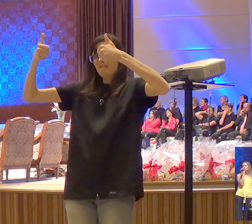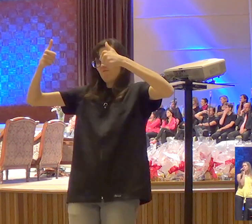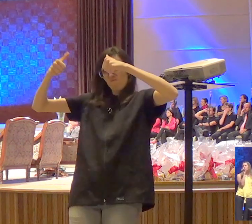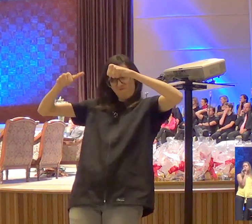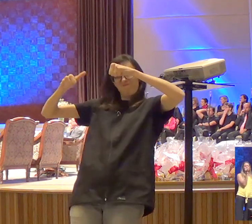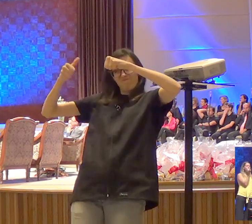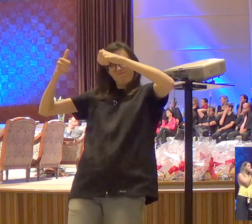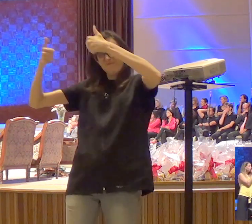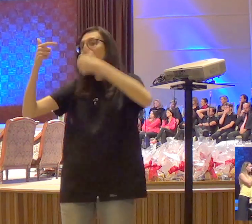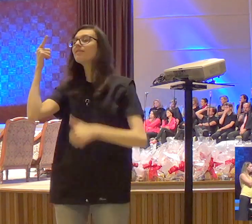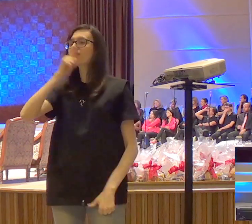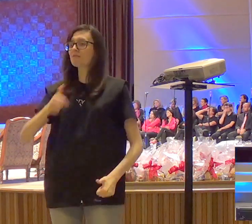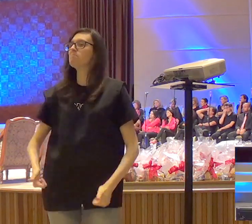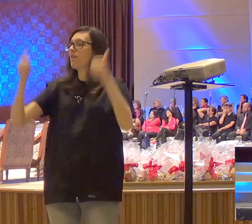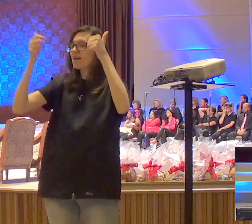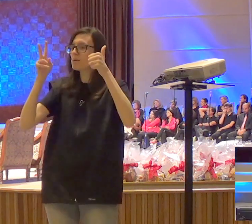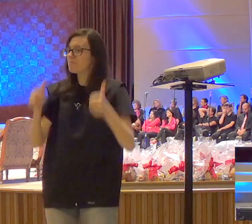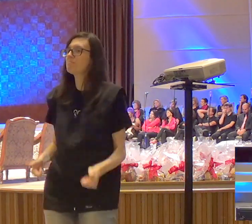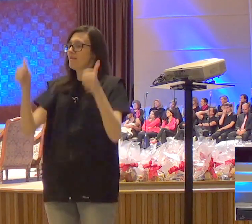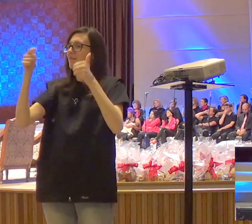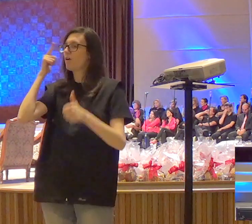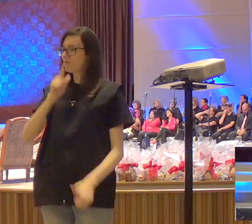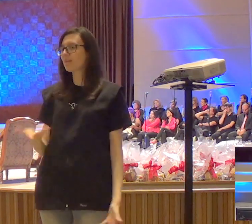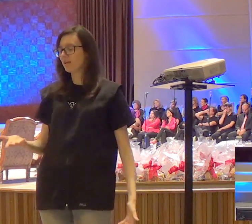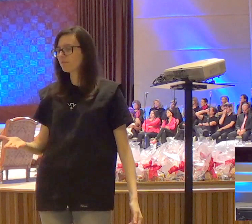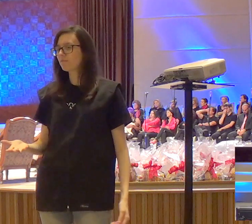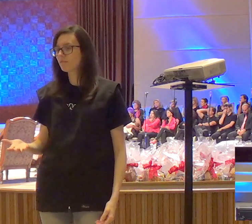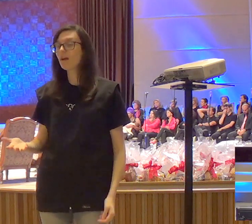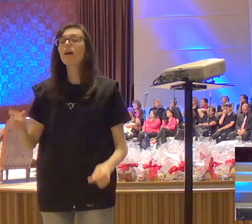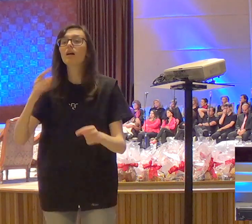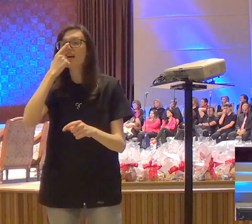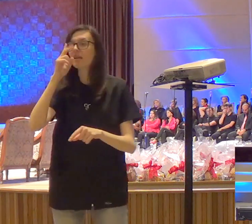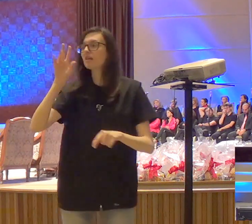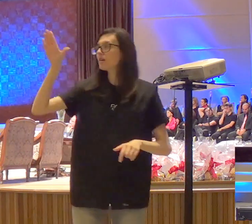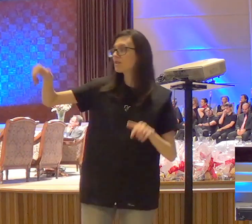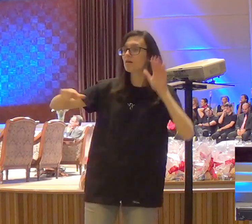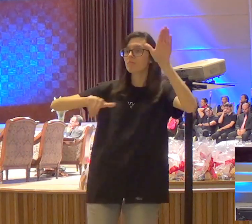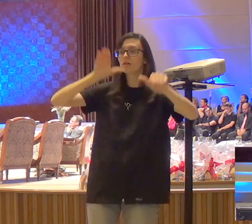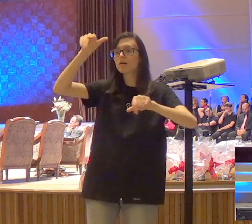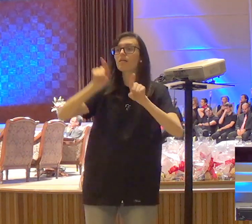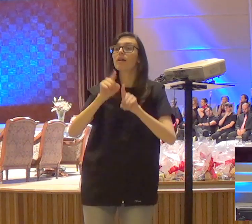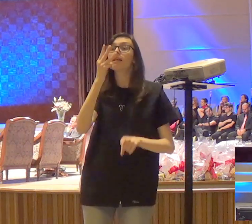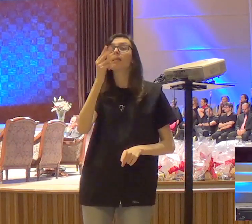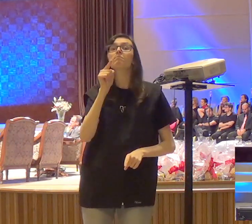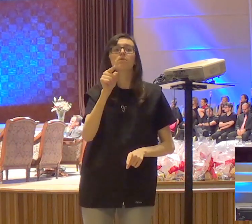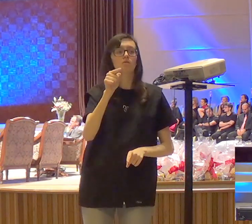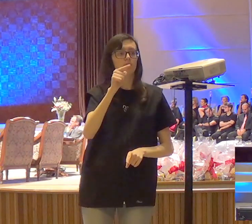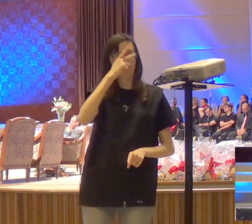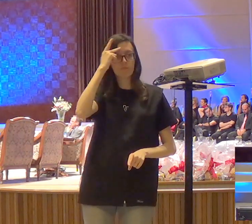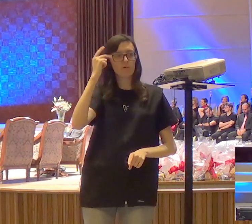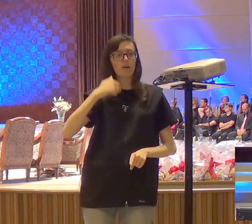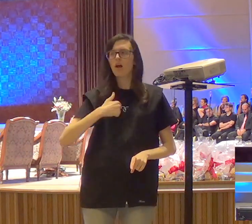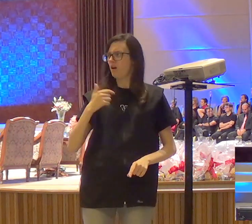esse sucesso. Is by recruiting 3,000 executives. É que eles recrutam mais de 3,000 executivos. Who give money